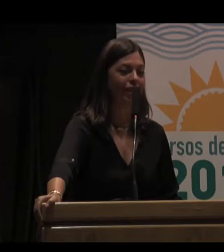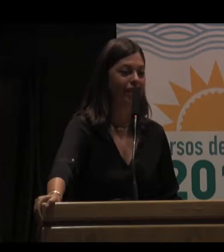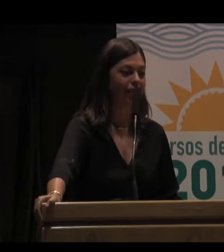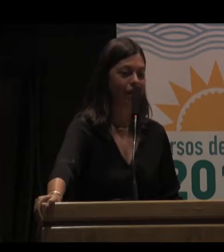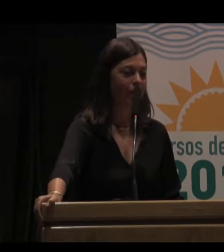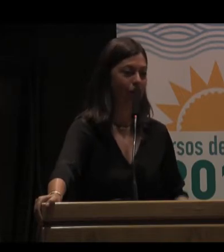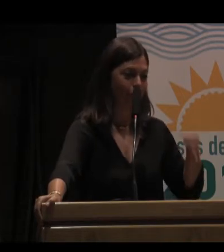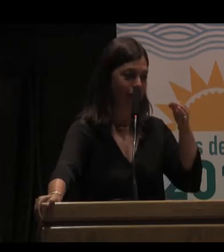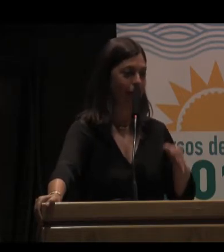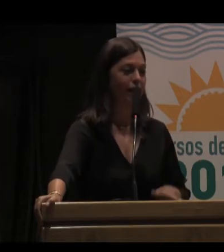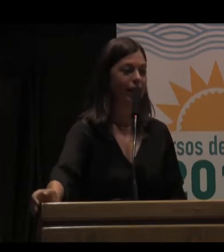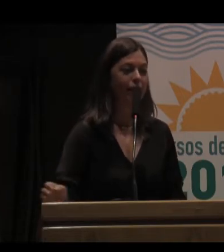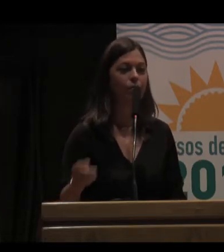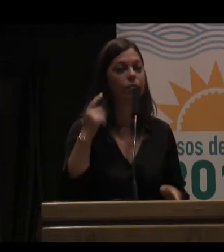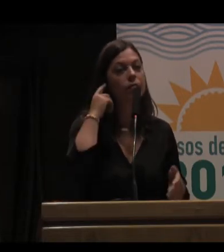tienen, además los alumnos eran implacables,